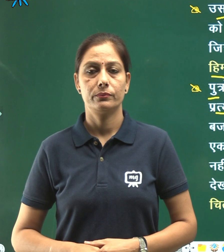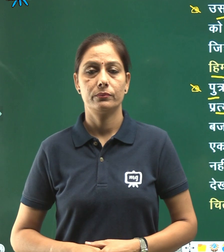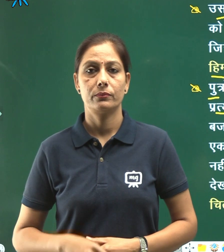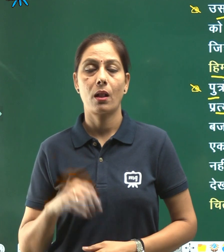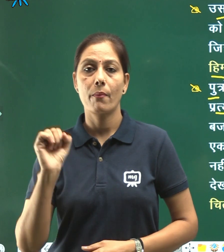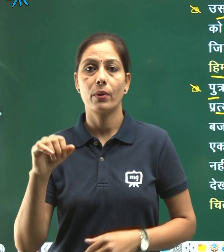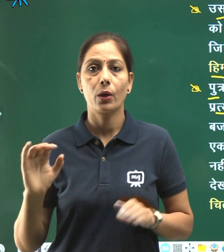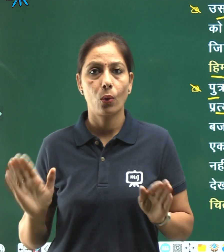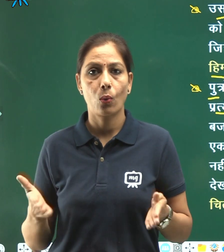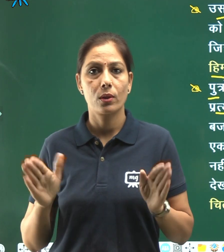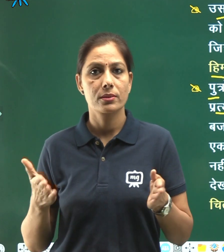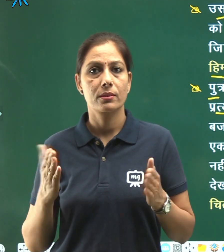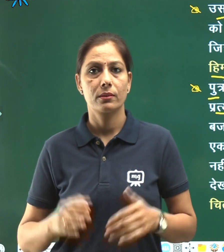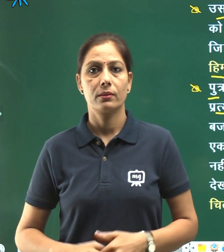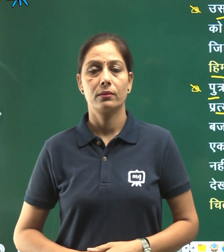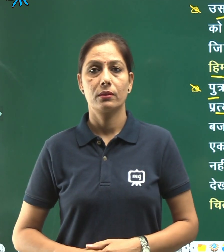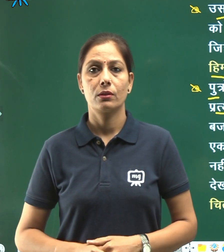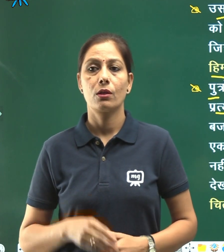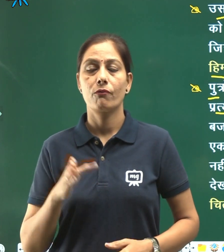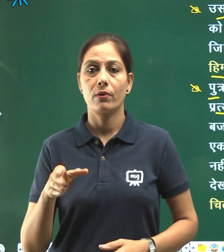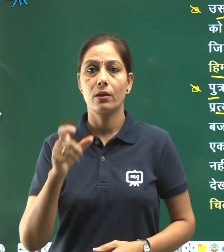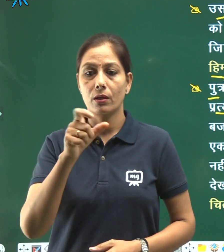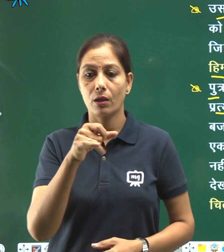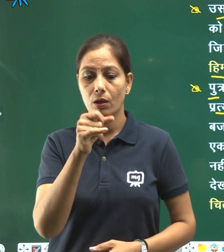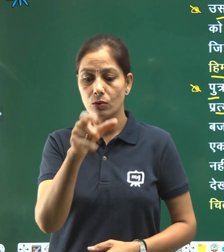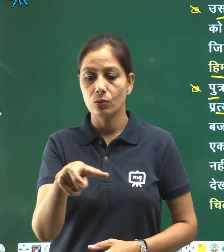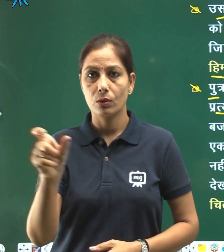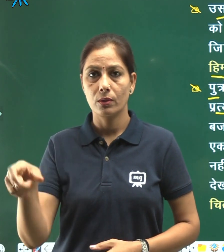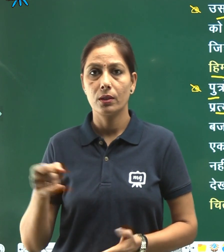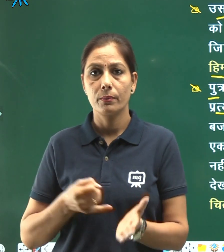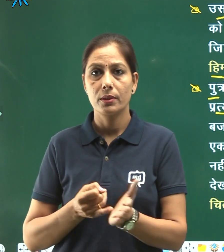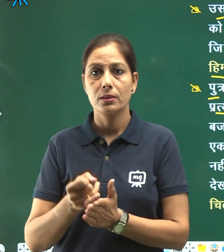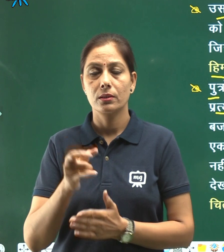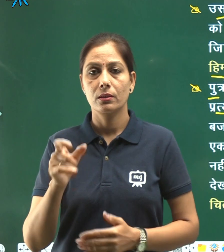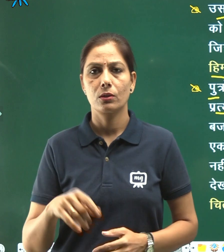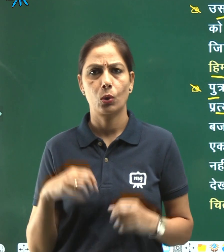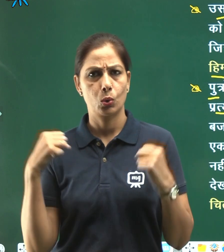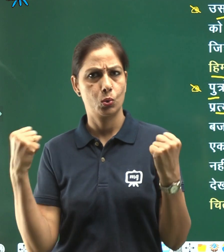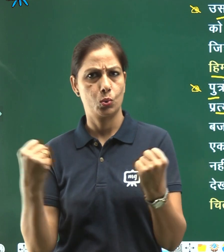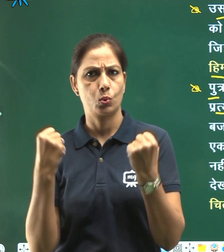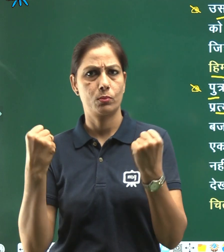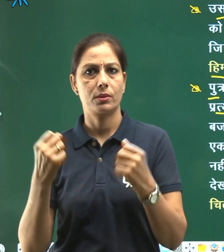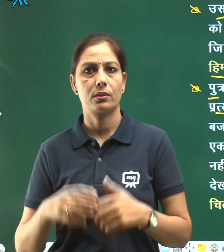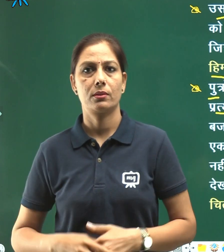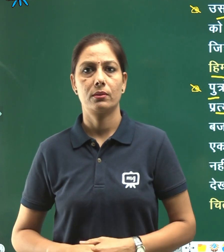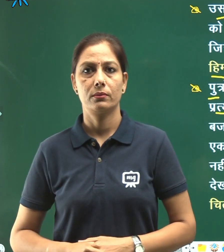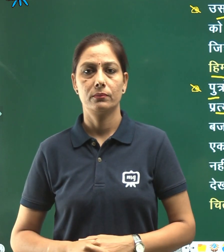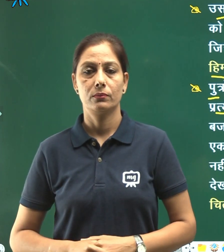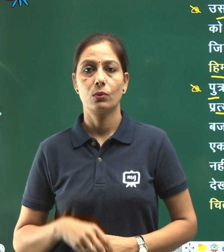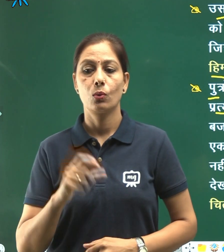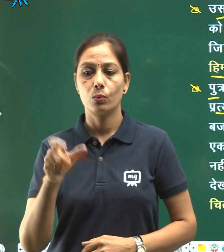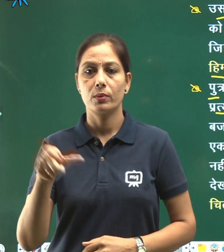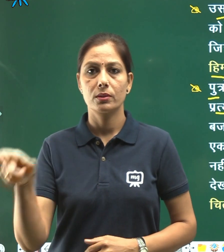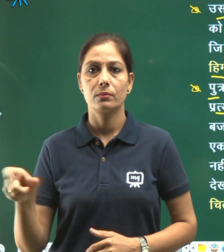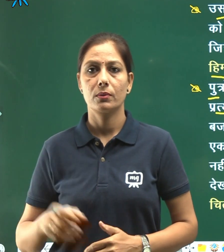अपने ढोलक से वह गांव वालों में जोश भरता था,